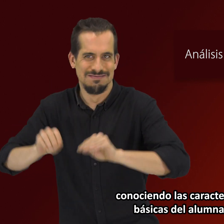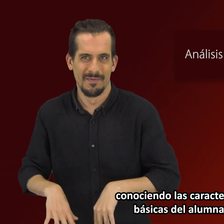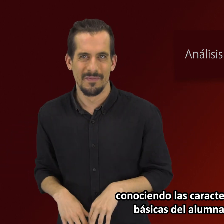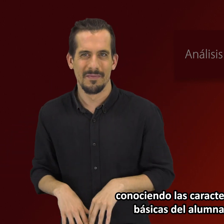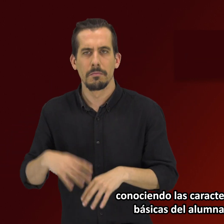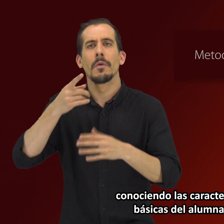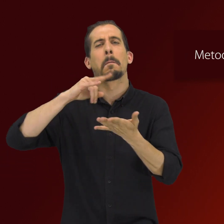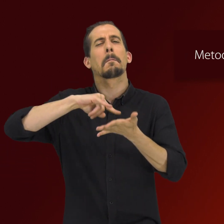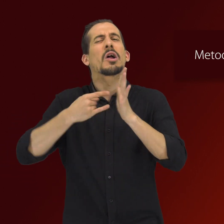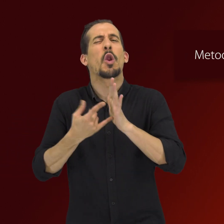alumnado.